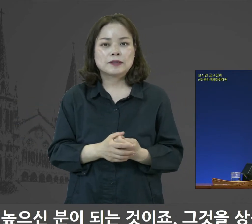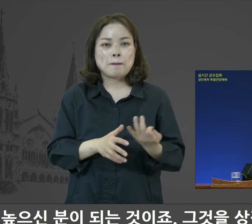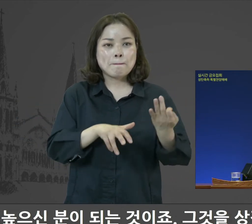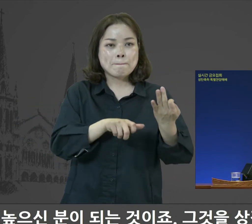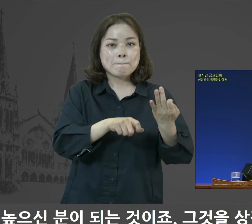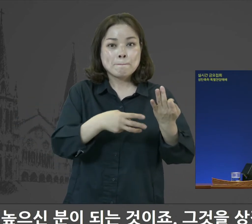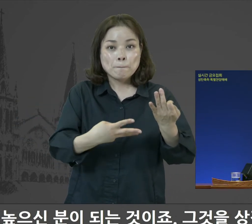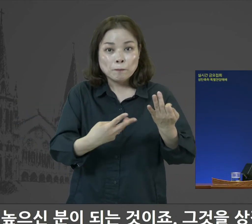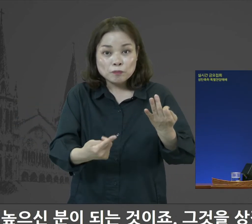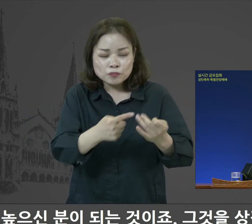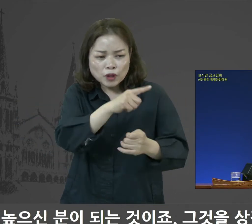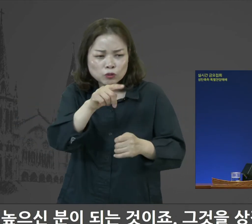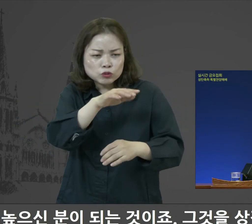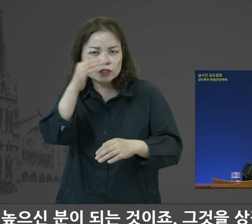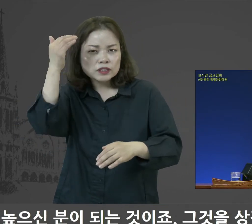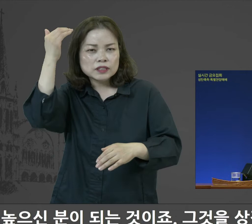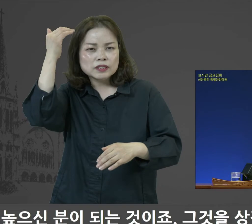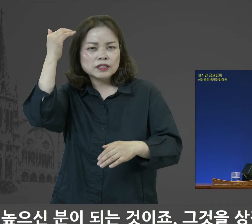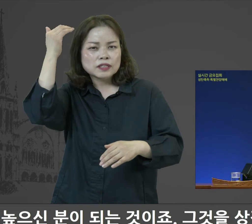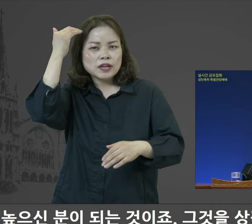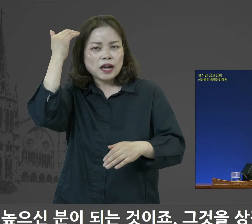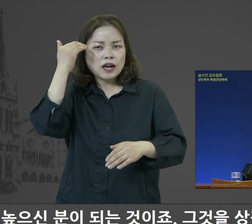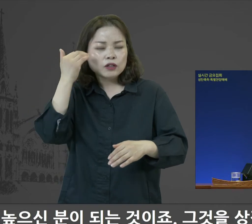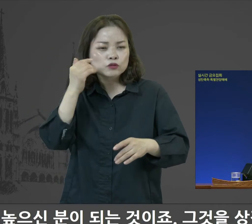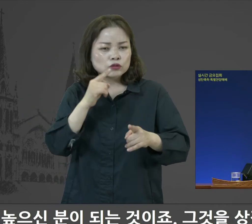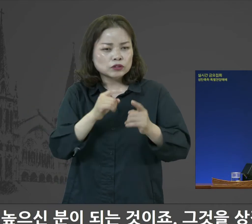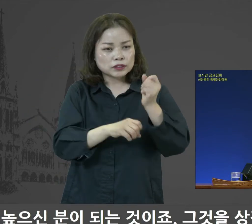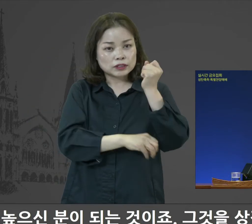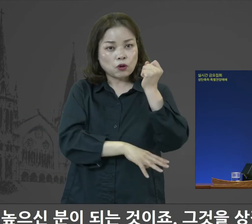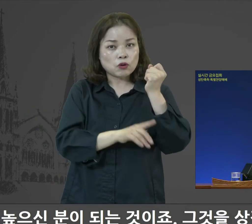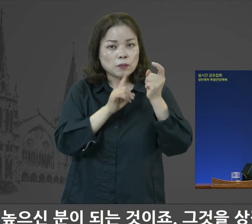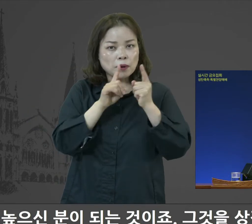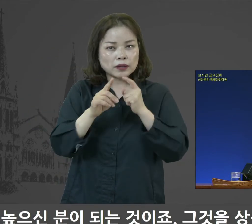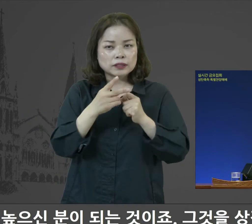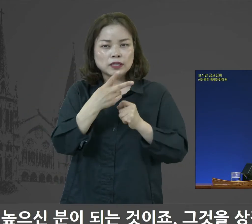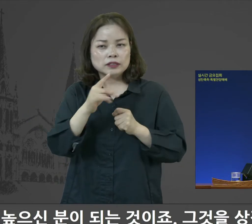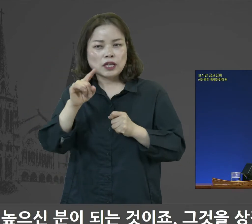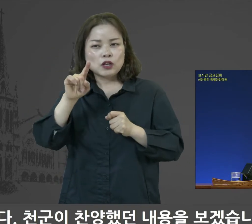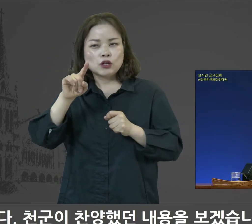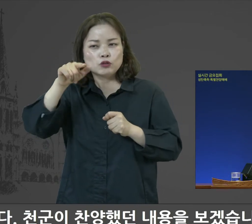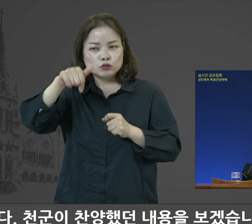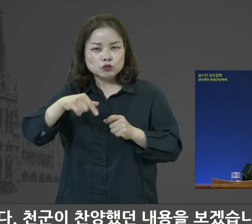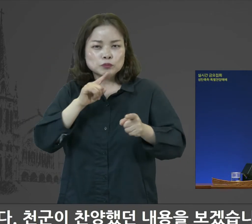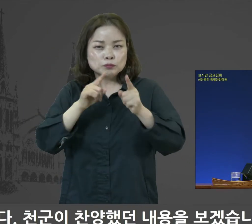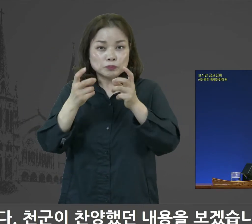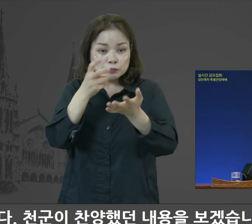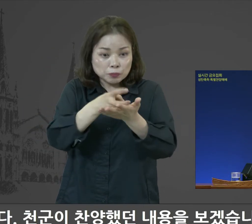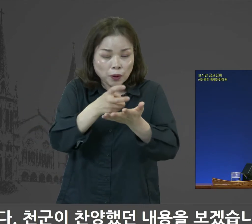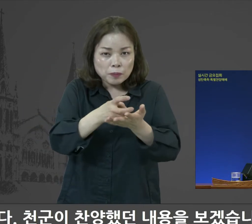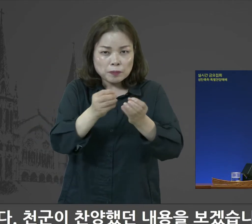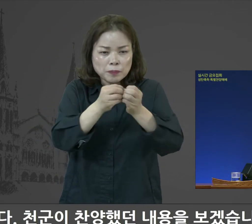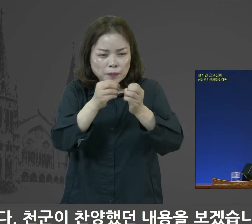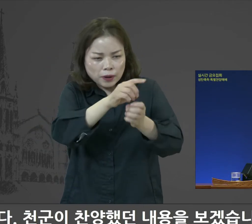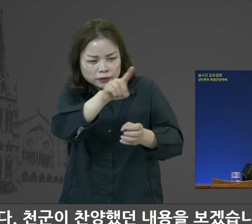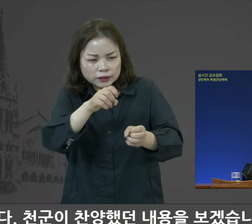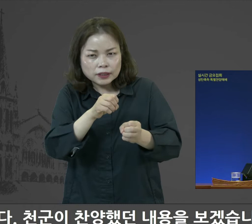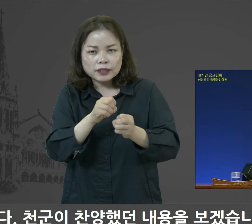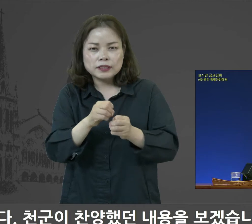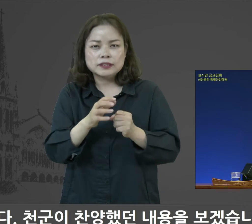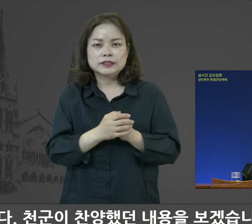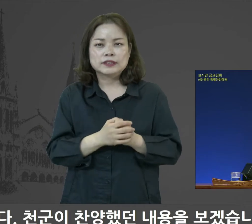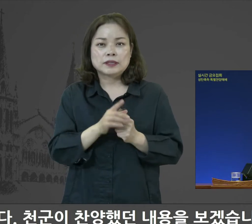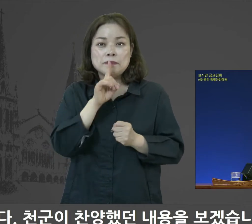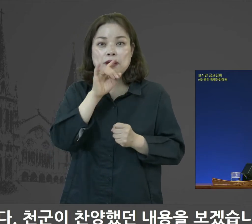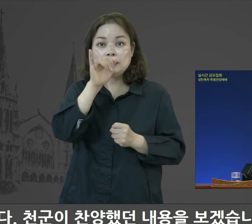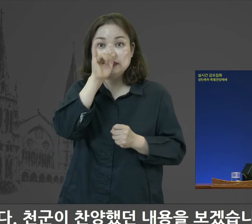대꾸법인데 오히려 우리말 번역이 원문보다 이 대꾸법을 더 잘 사용하고 있거든요. 세 가지 요소에서 대꾸가